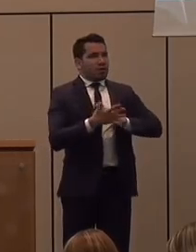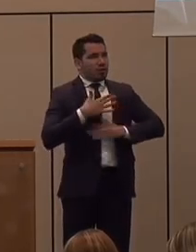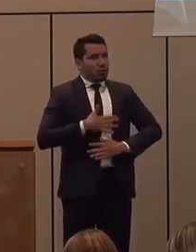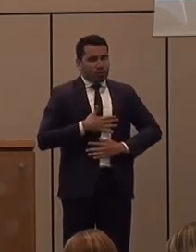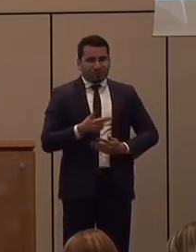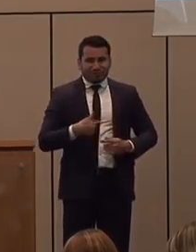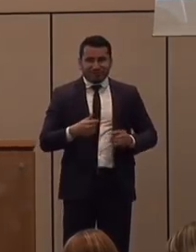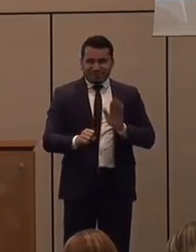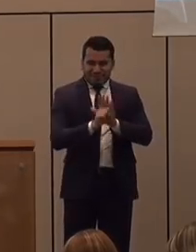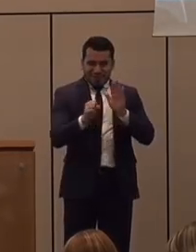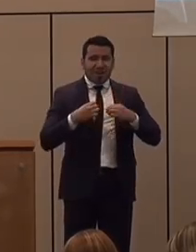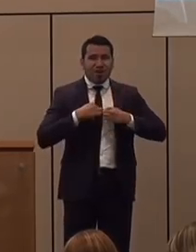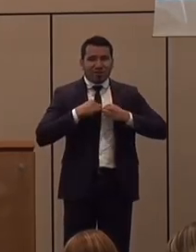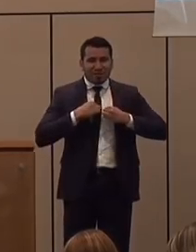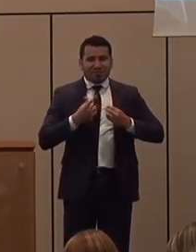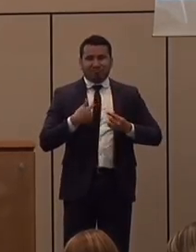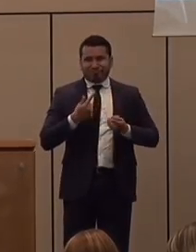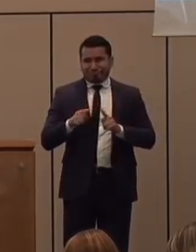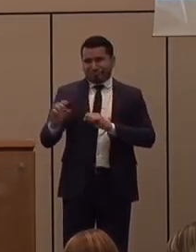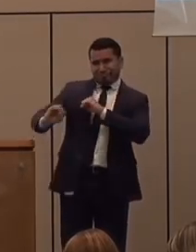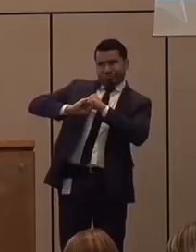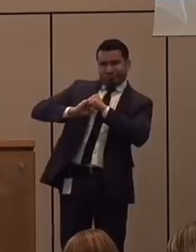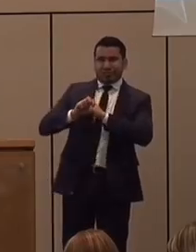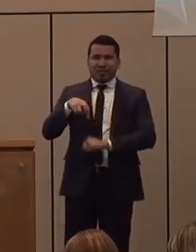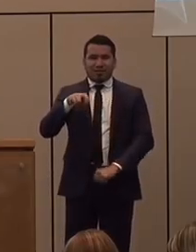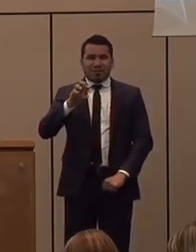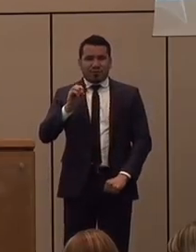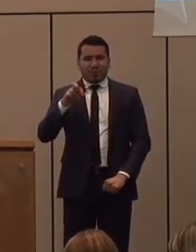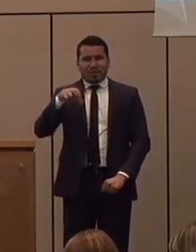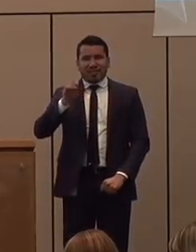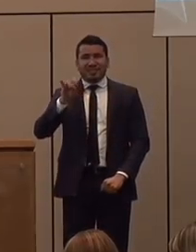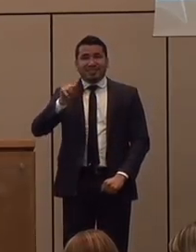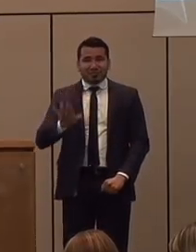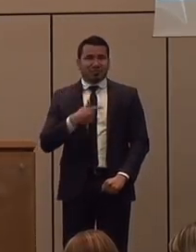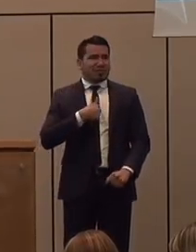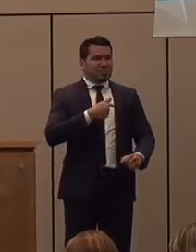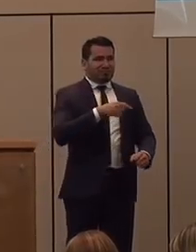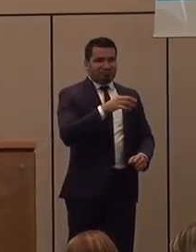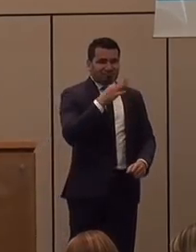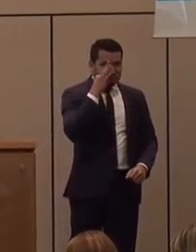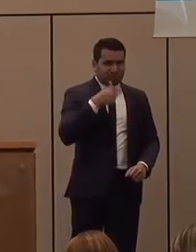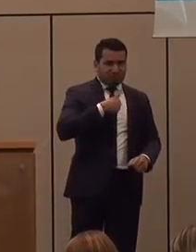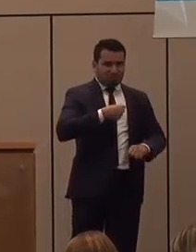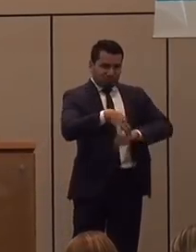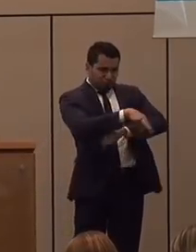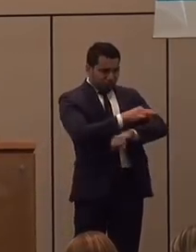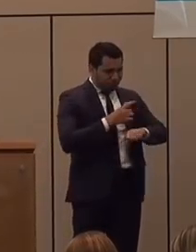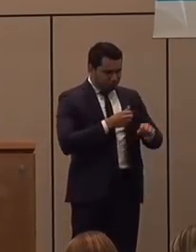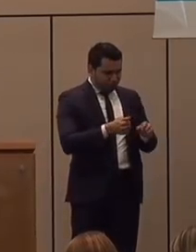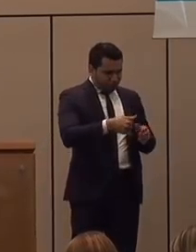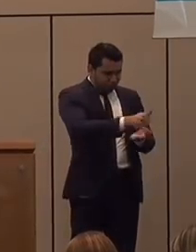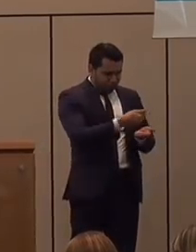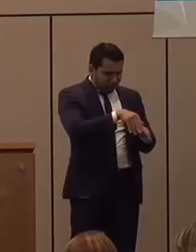de propaís y con el acompañamiento de diseñadores como juan pablo socarrás pudimos lanzar en el